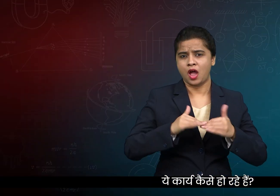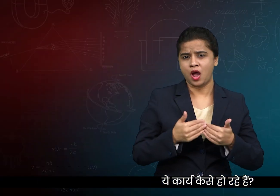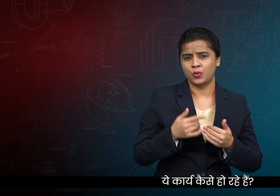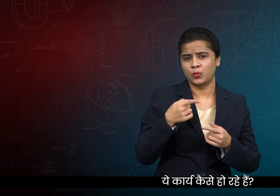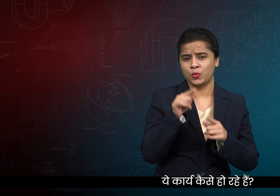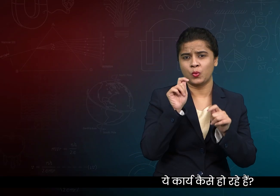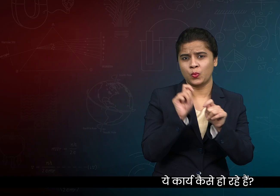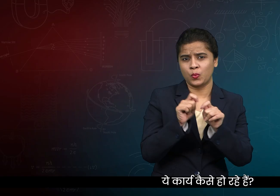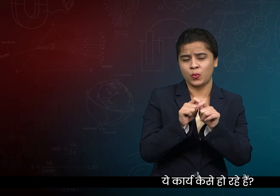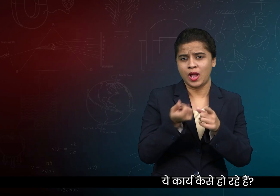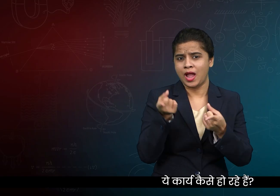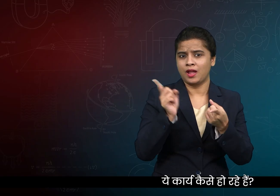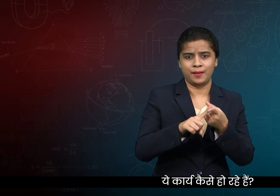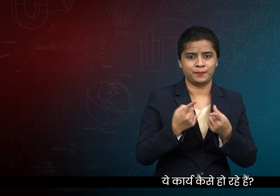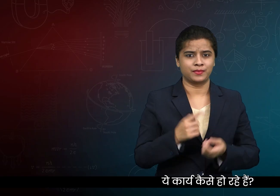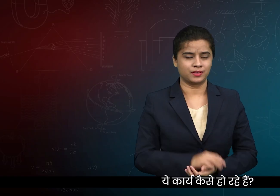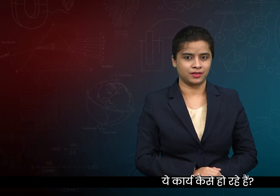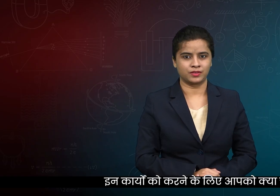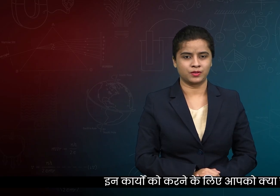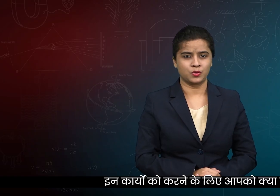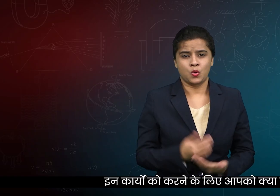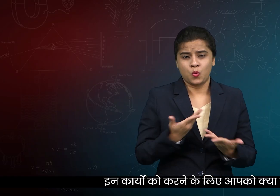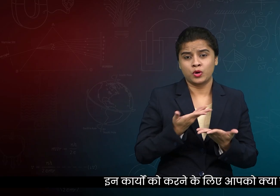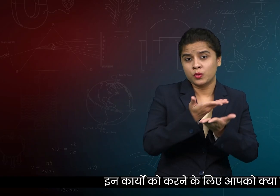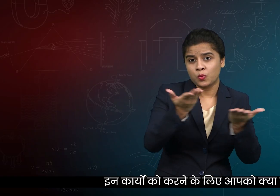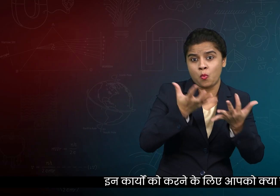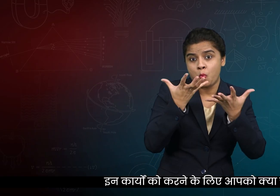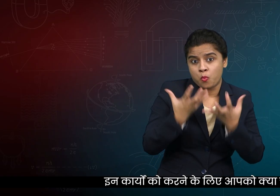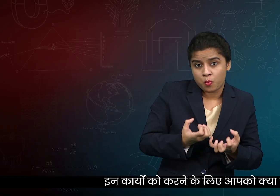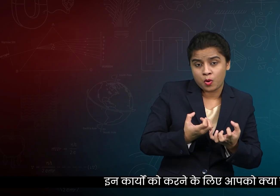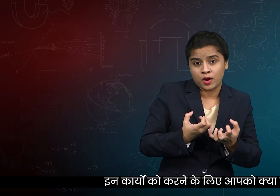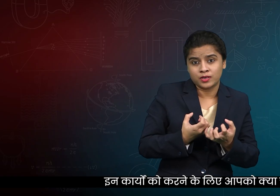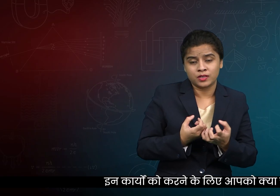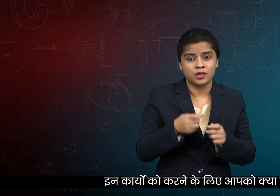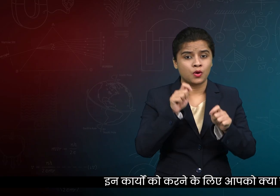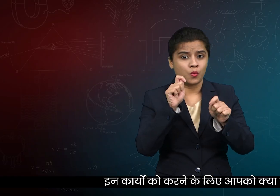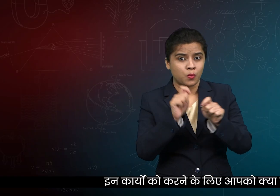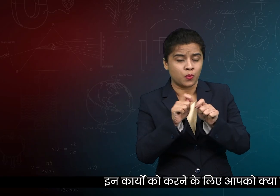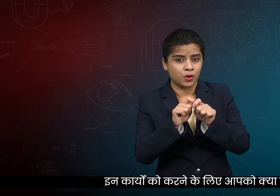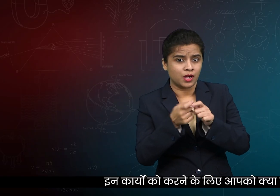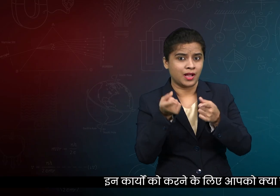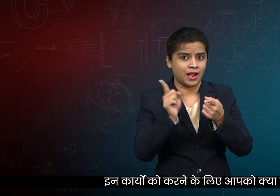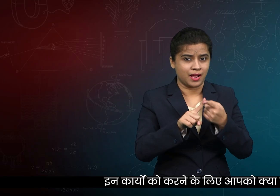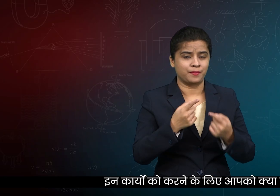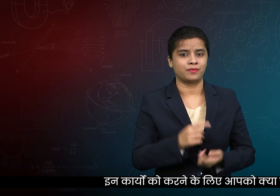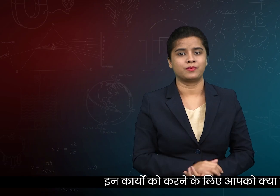ये कार्य कैसे हो रहे हैं? इन कार्यों को करने के लिए आपको क्या चाहिए?